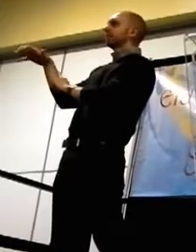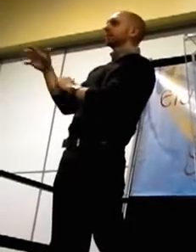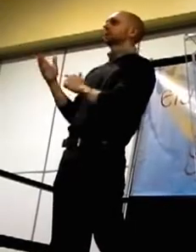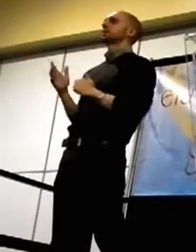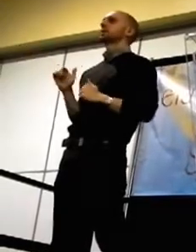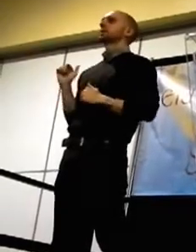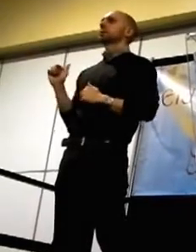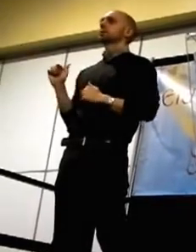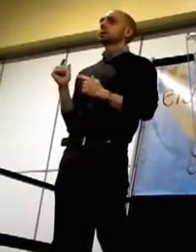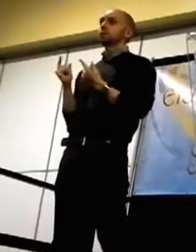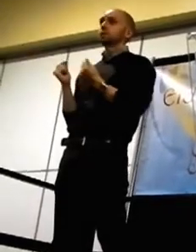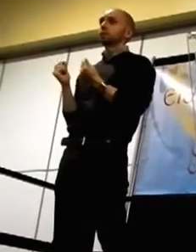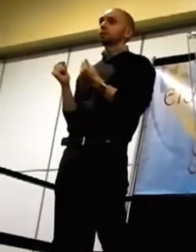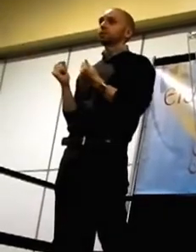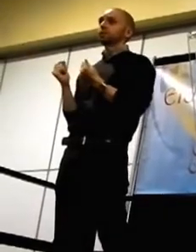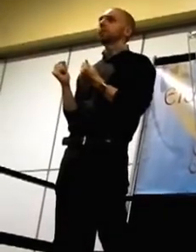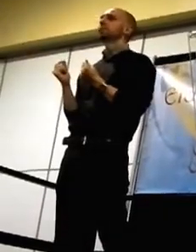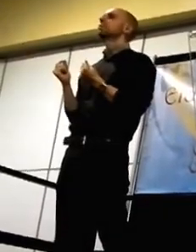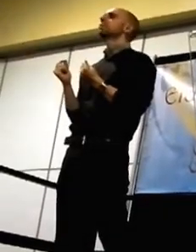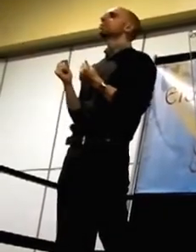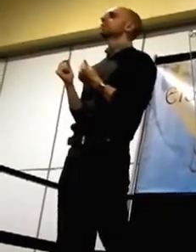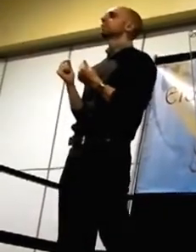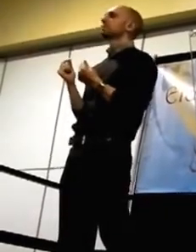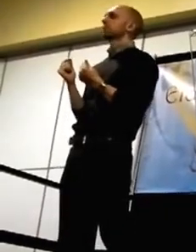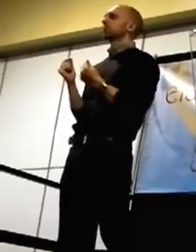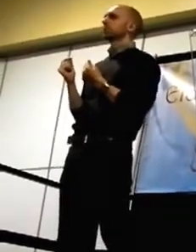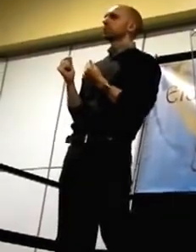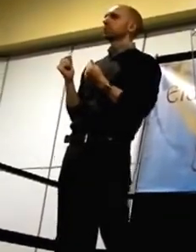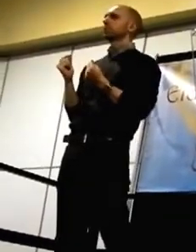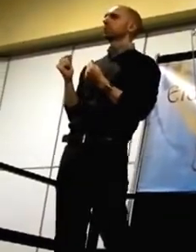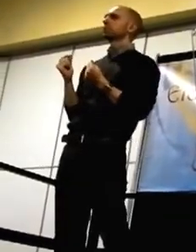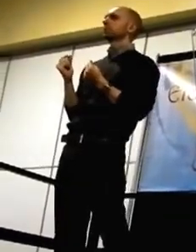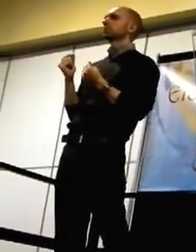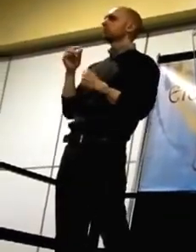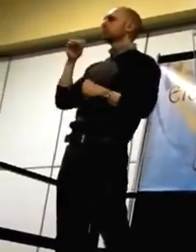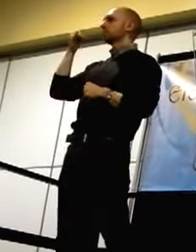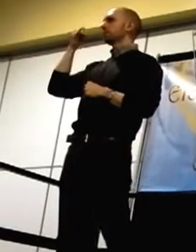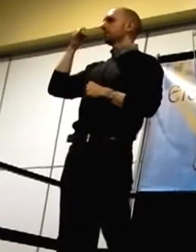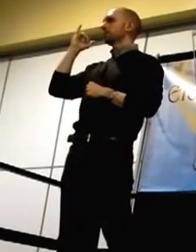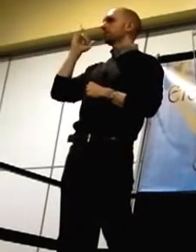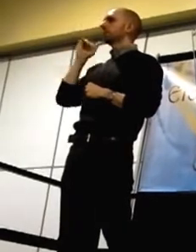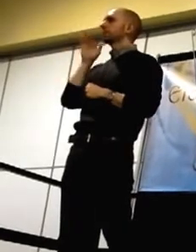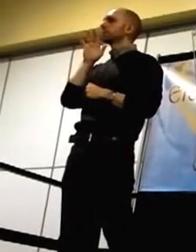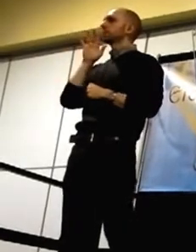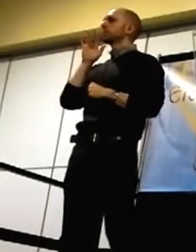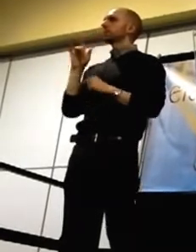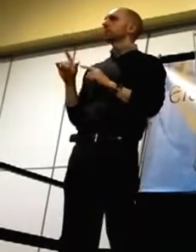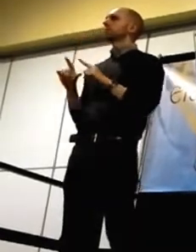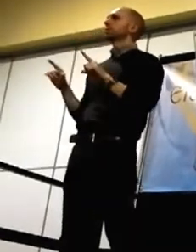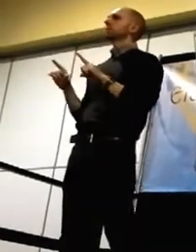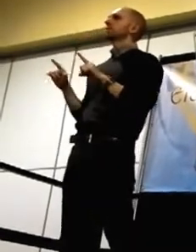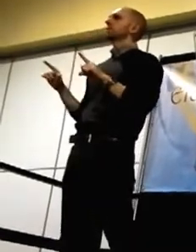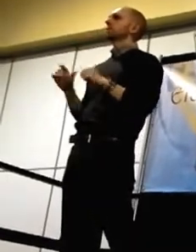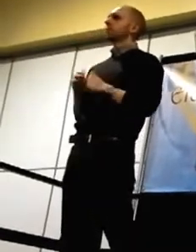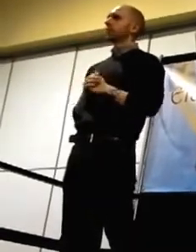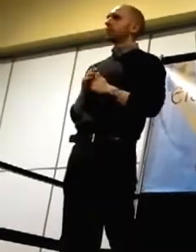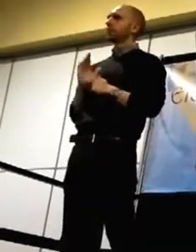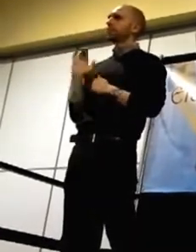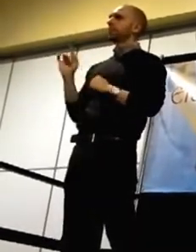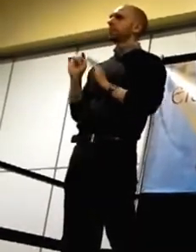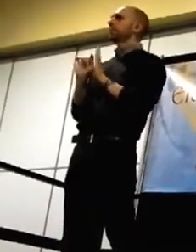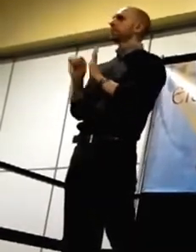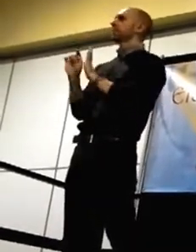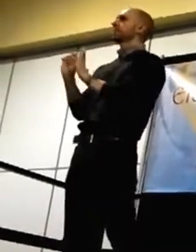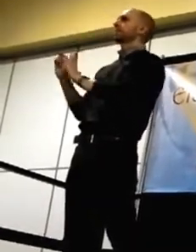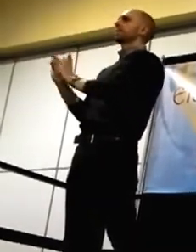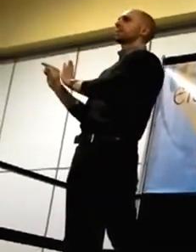started, وَإِنَّ أَوَّلَ دَمٍ أَرَى مِنْ دِمَاءِ لَا Rabi' ibn al-Harith, the first blood that he